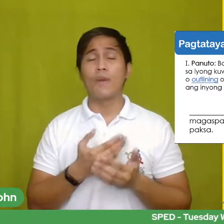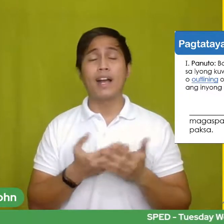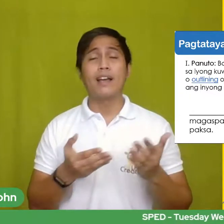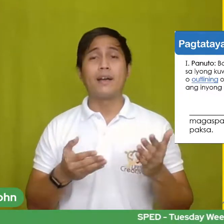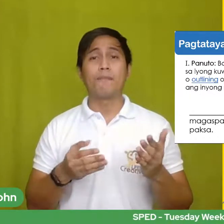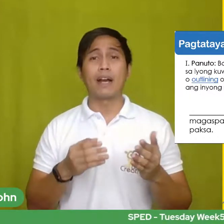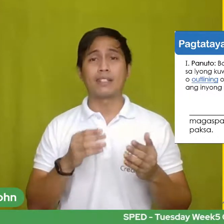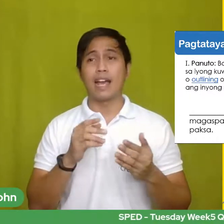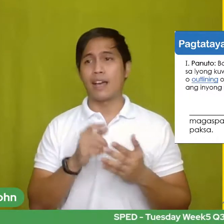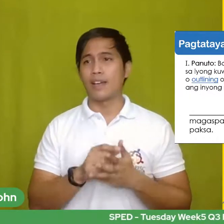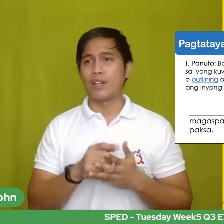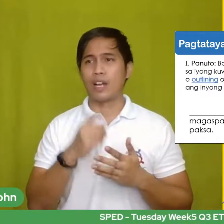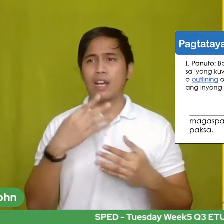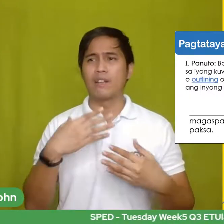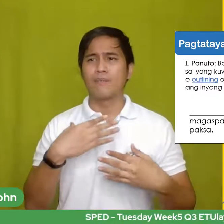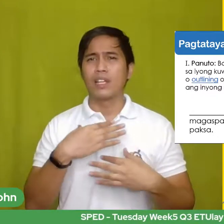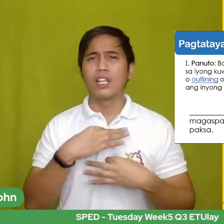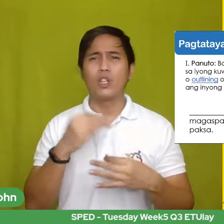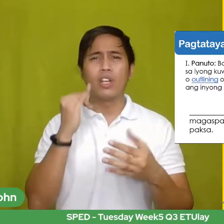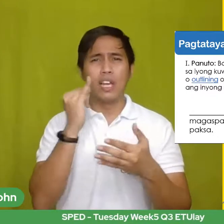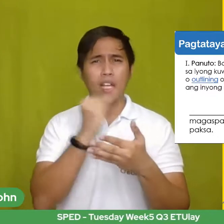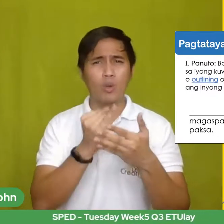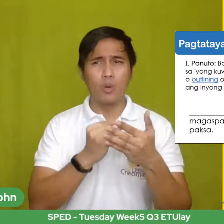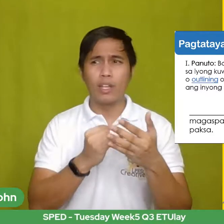anumang paksa na iyong gubuhi.